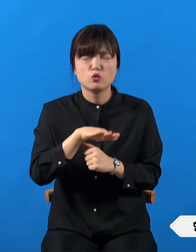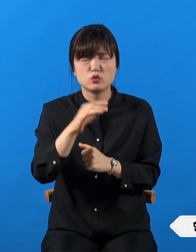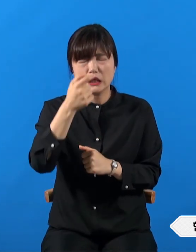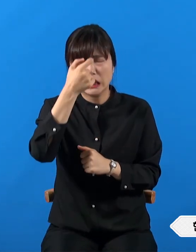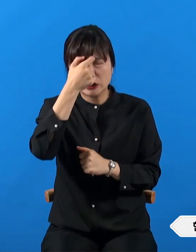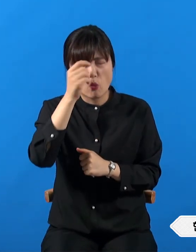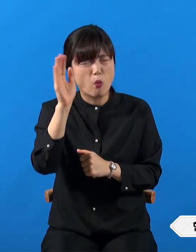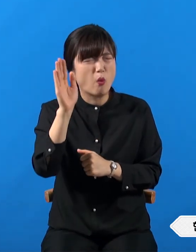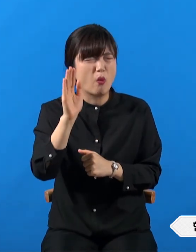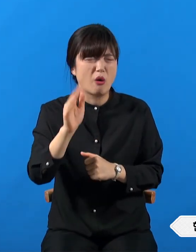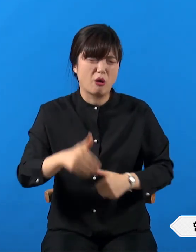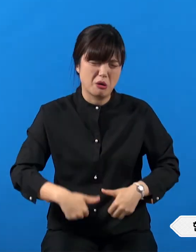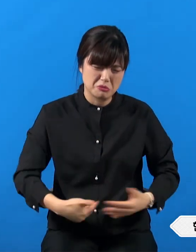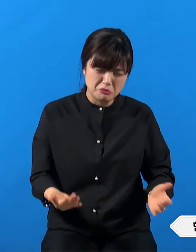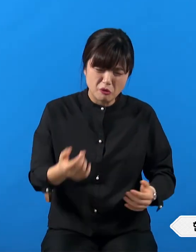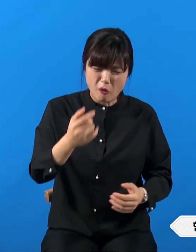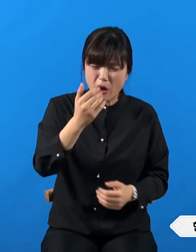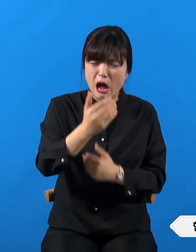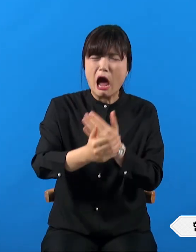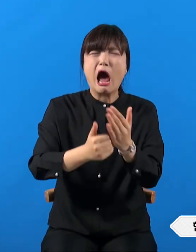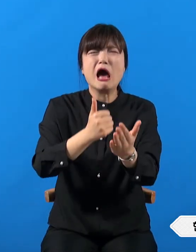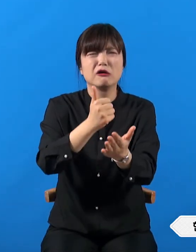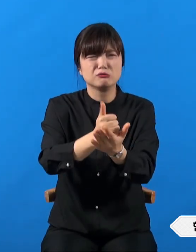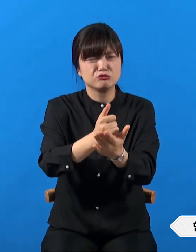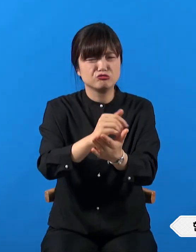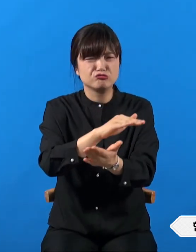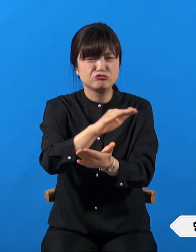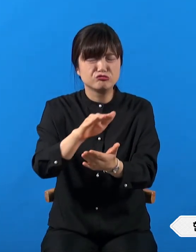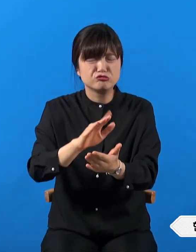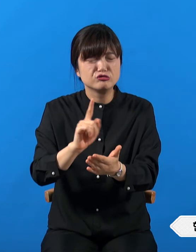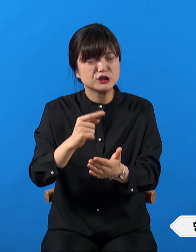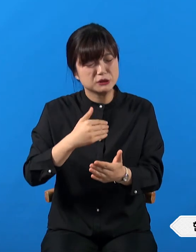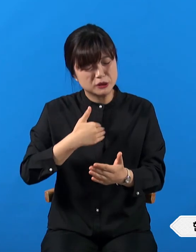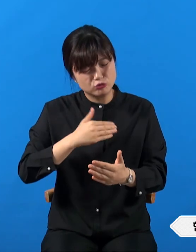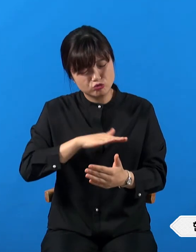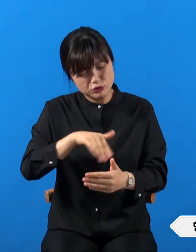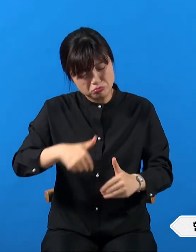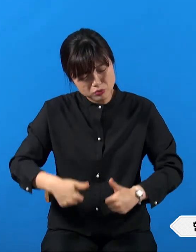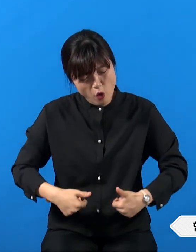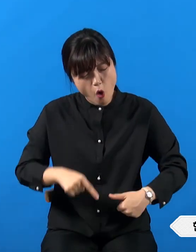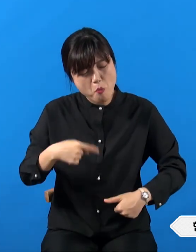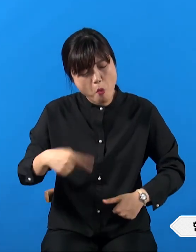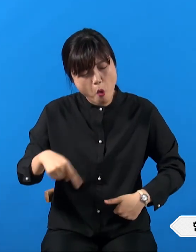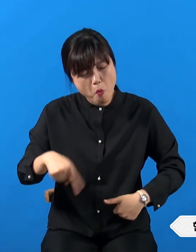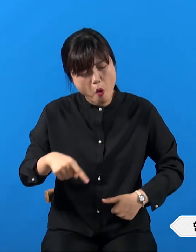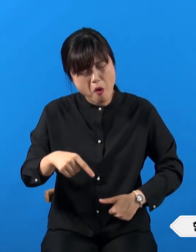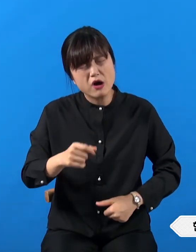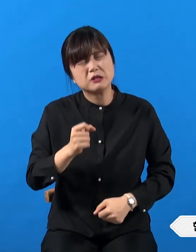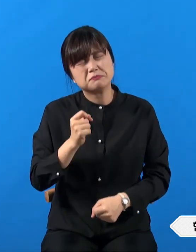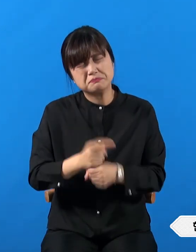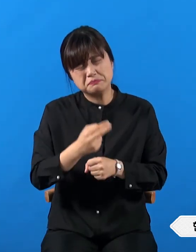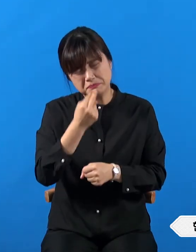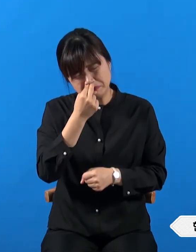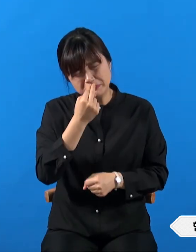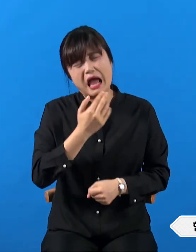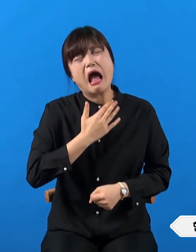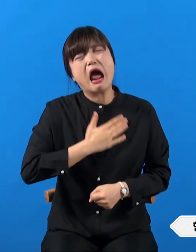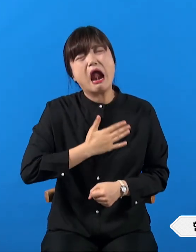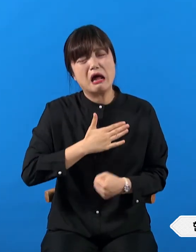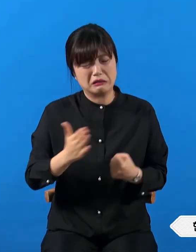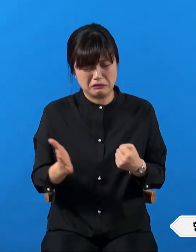우리가 기도 안 해도 하나님은 우리에게 뭐가 필요한지 다 아시지 않나?